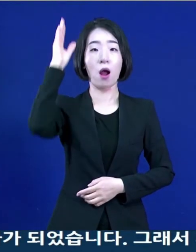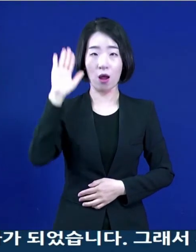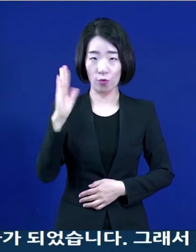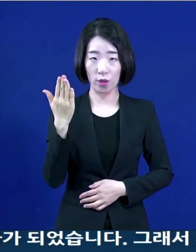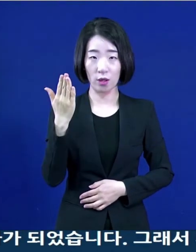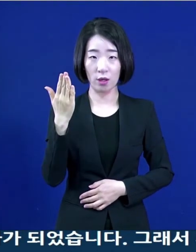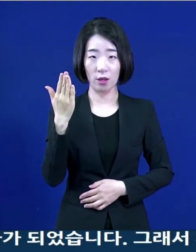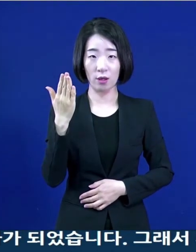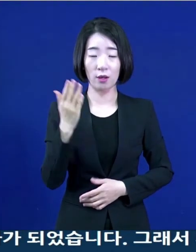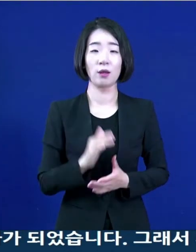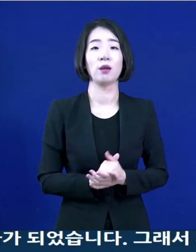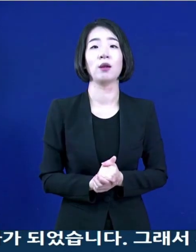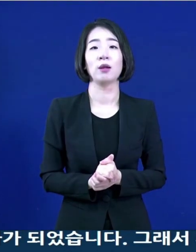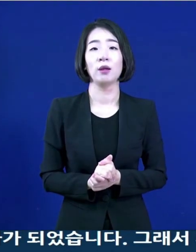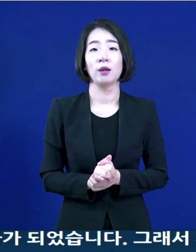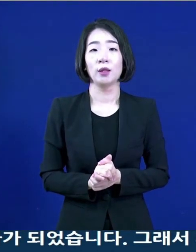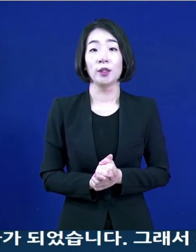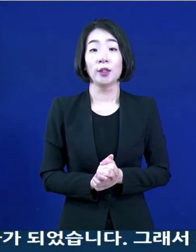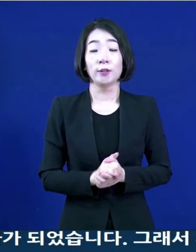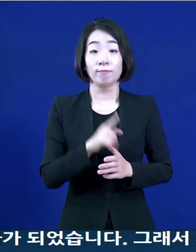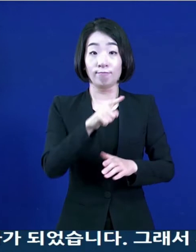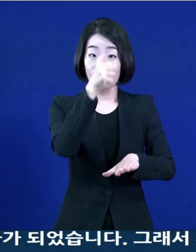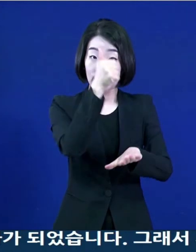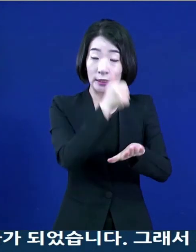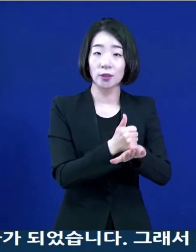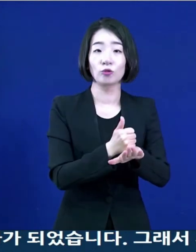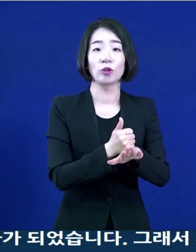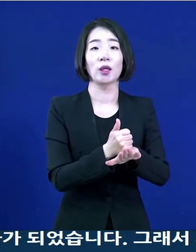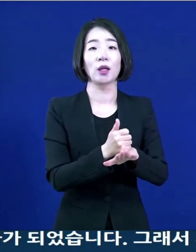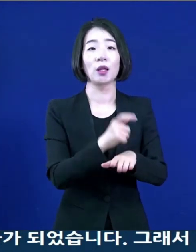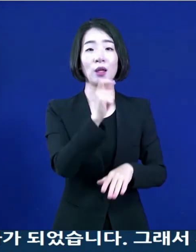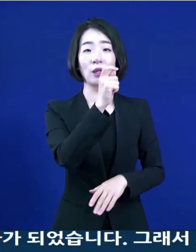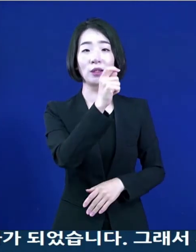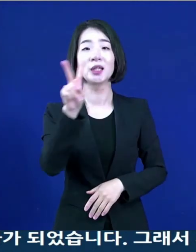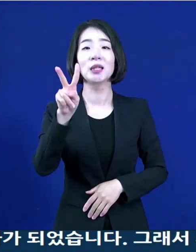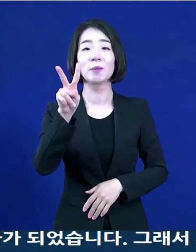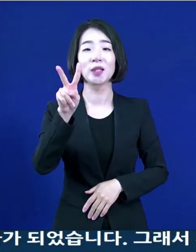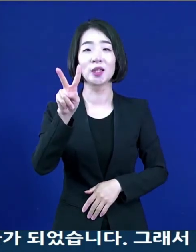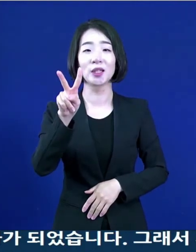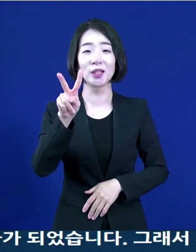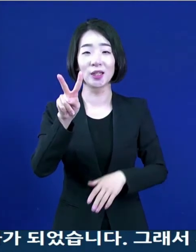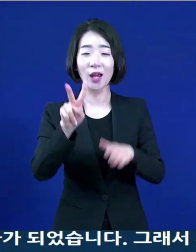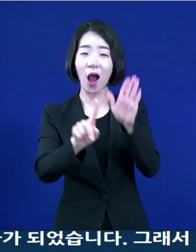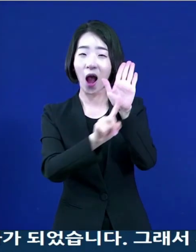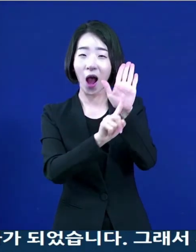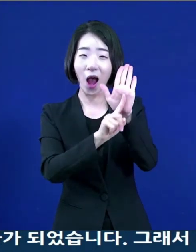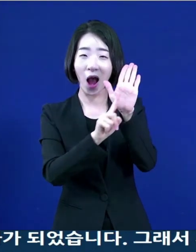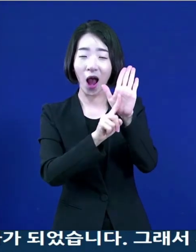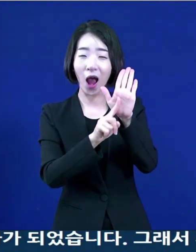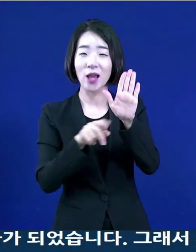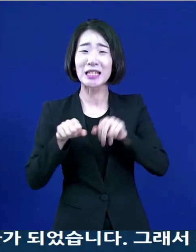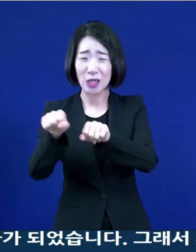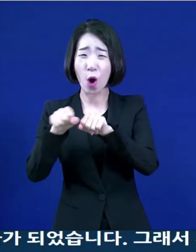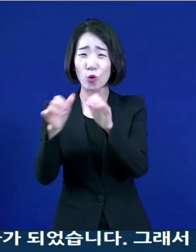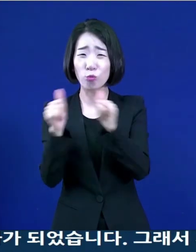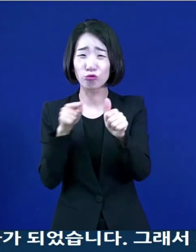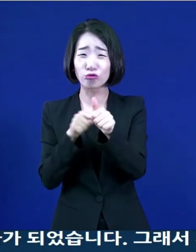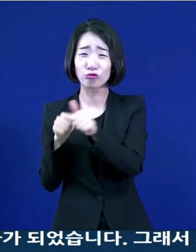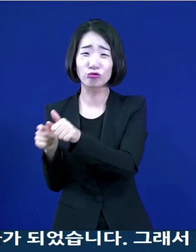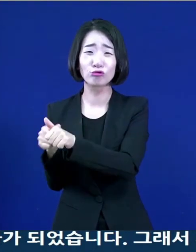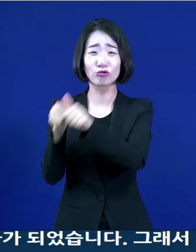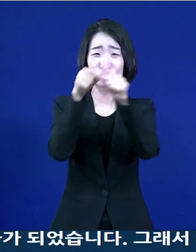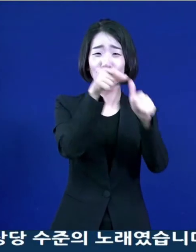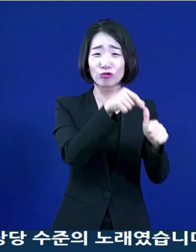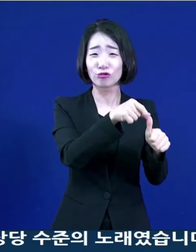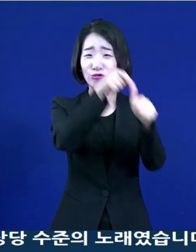알려지니까 유명해졌습니다. 그래서 TV 방송에 나왔습니다. 더 유명해졌습니다. 이 책의